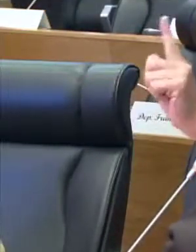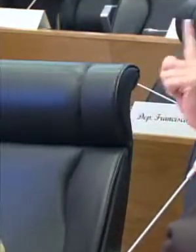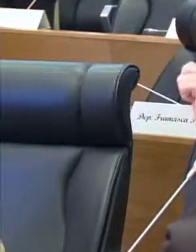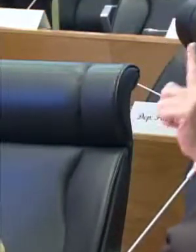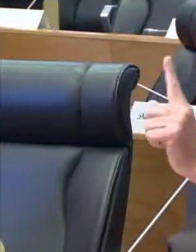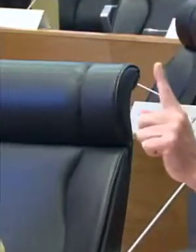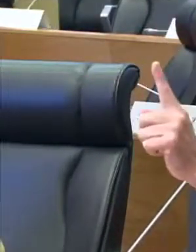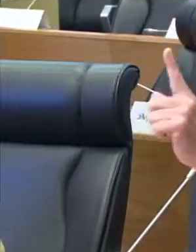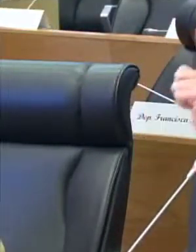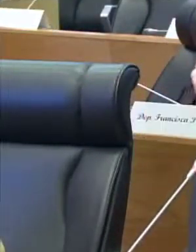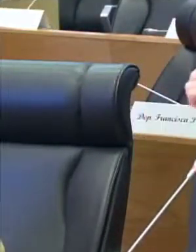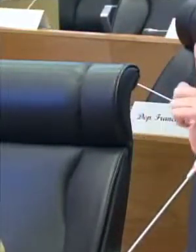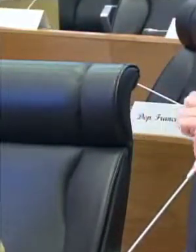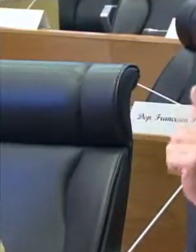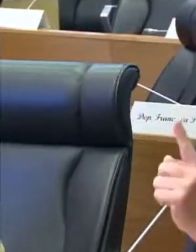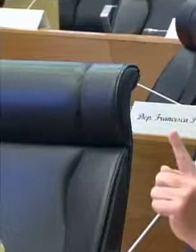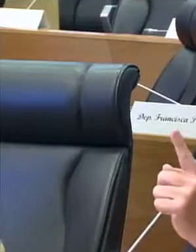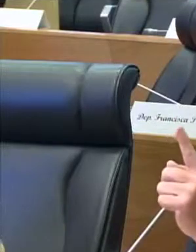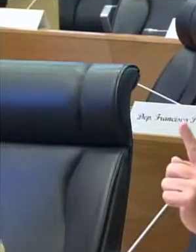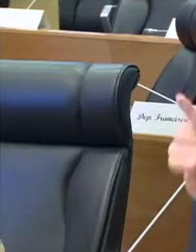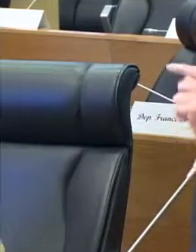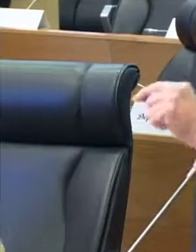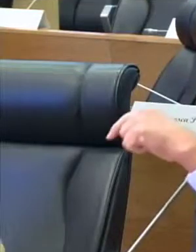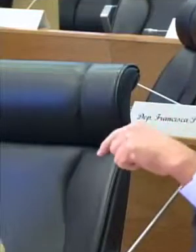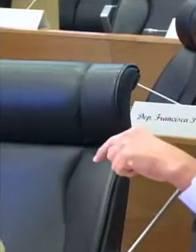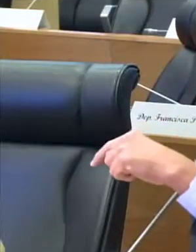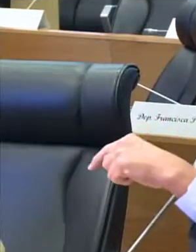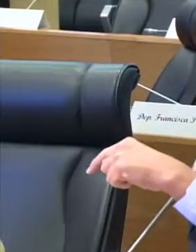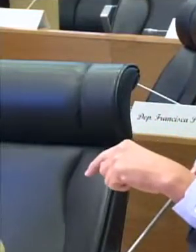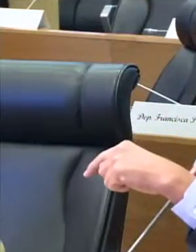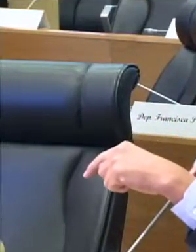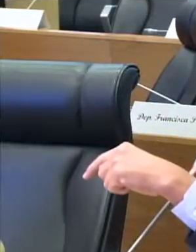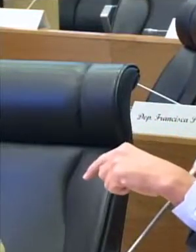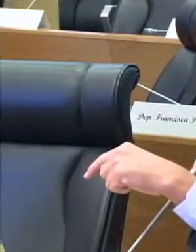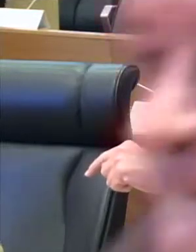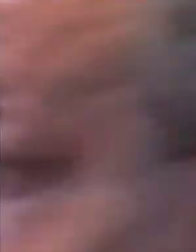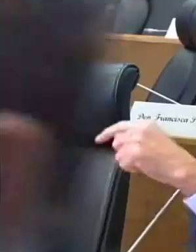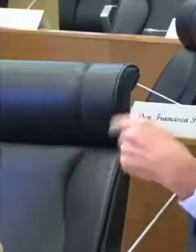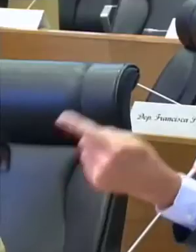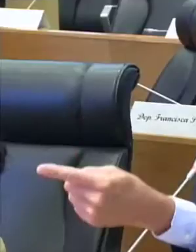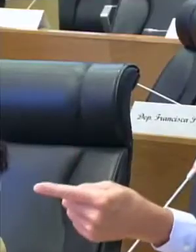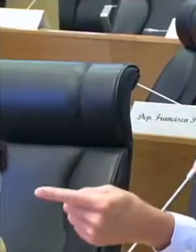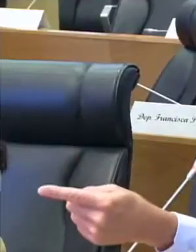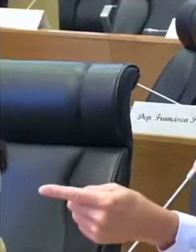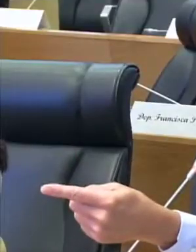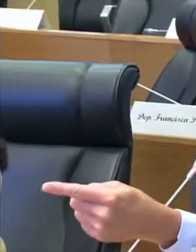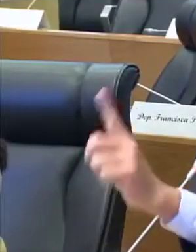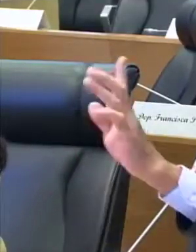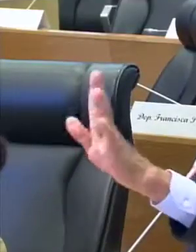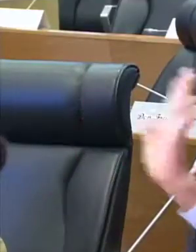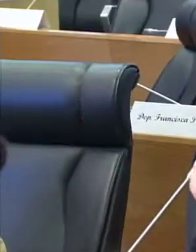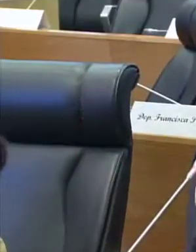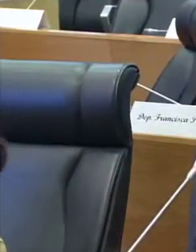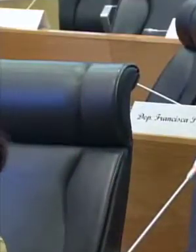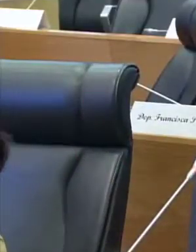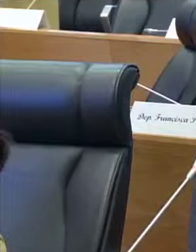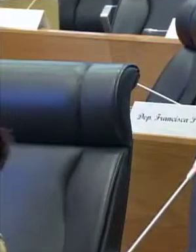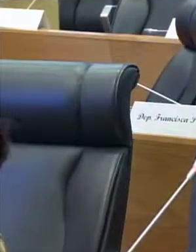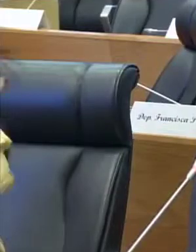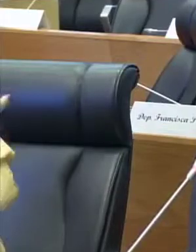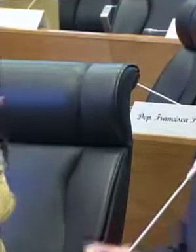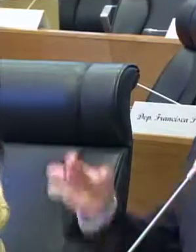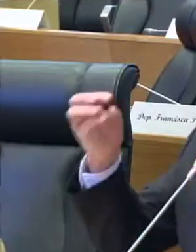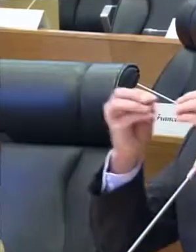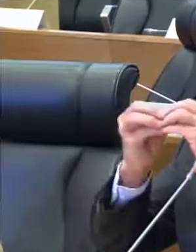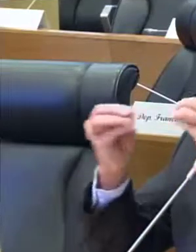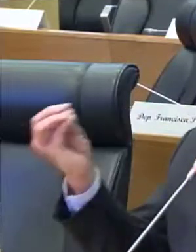patrocinado pelo governo federal e não pelo governo estadual, embora ele tenha suas responsabilidades também em